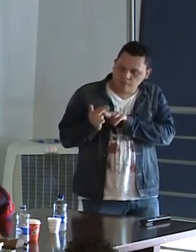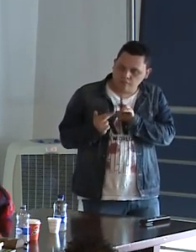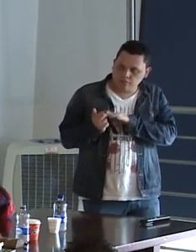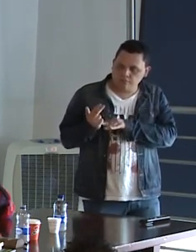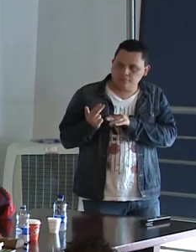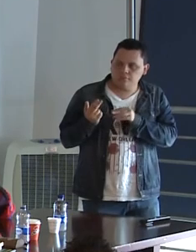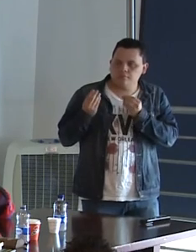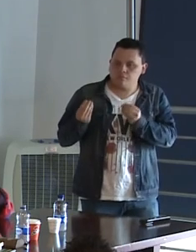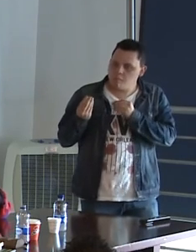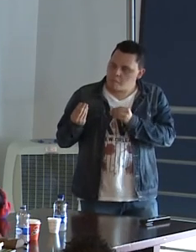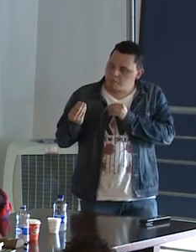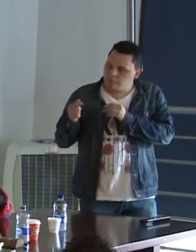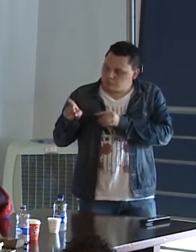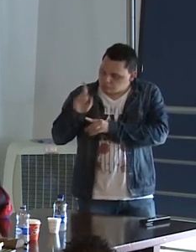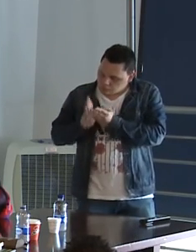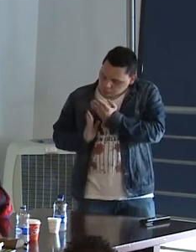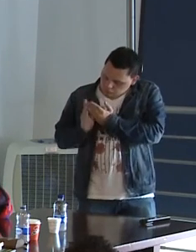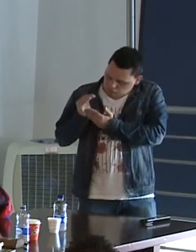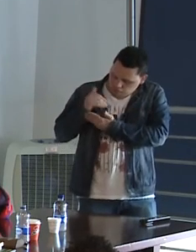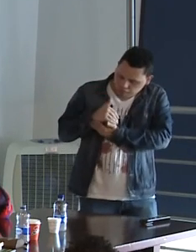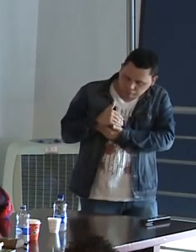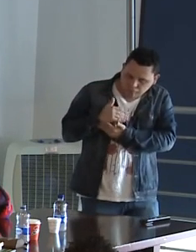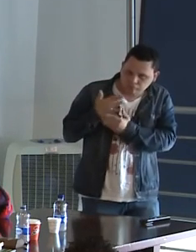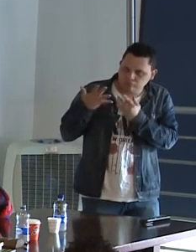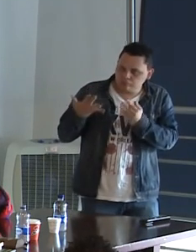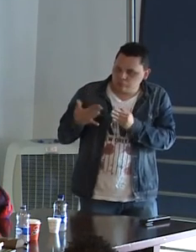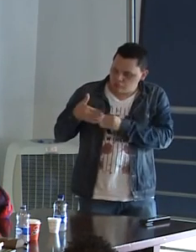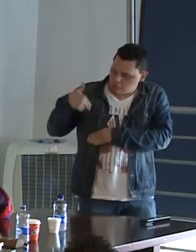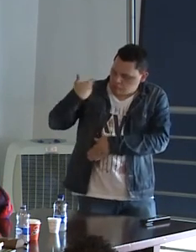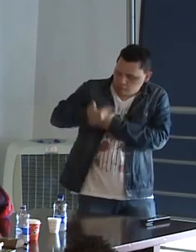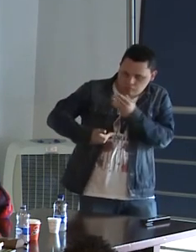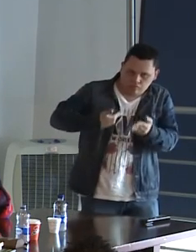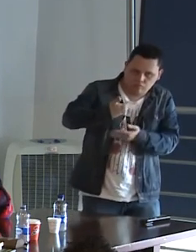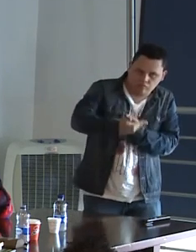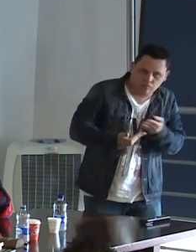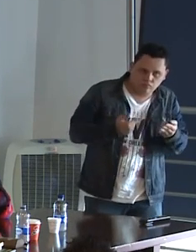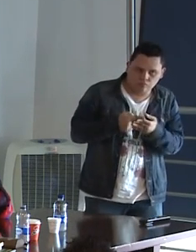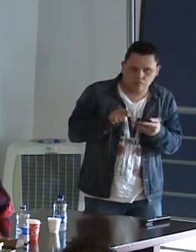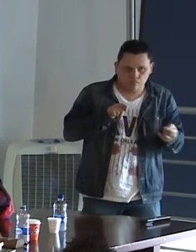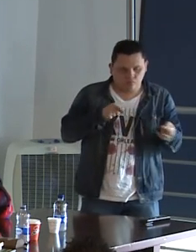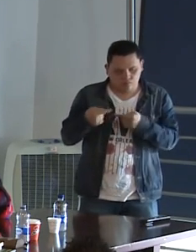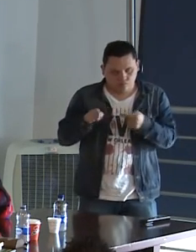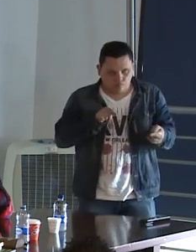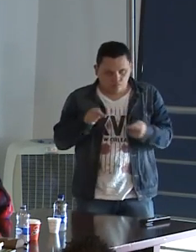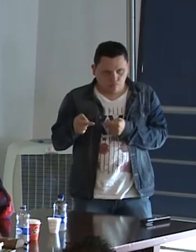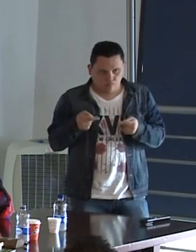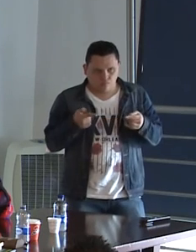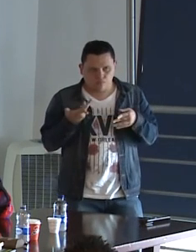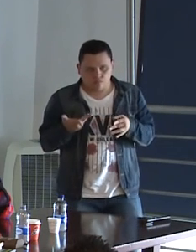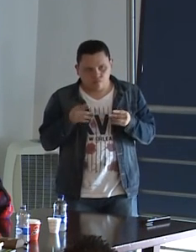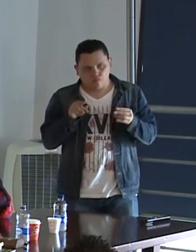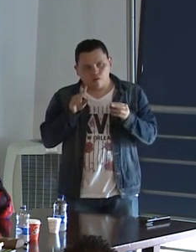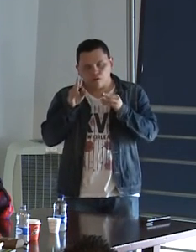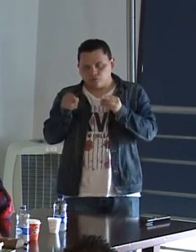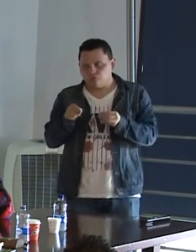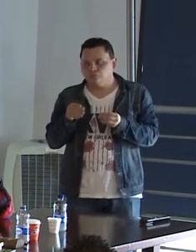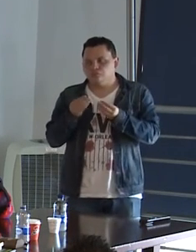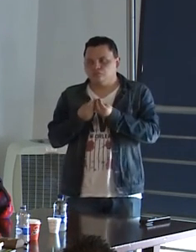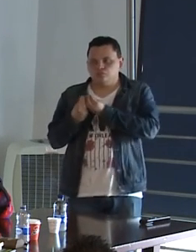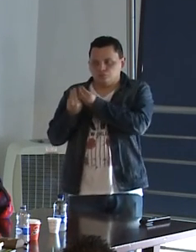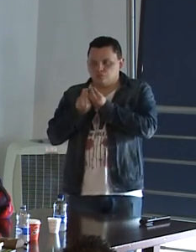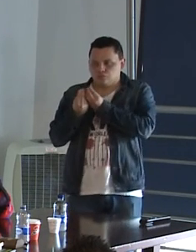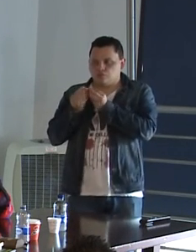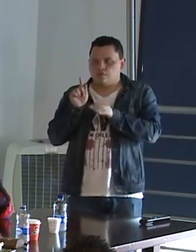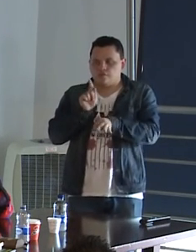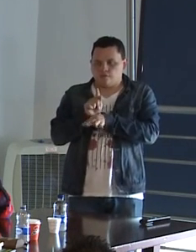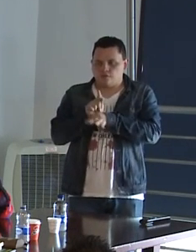para atravesar los procesos de debate en los consejos de facultad y en